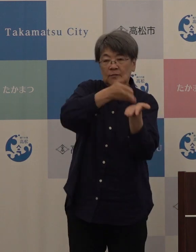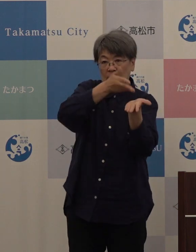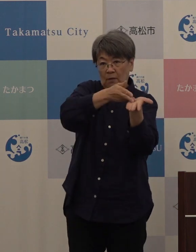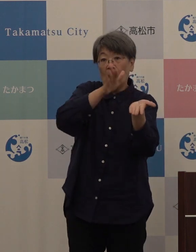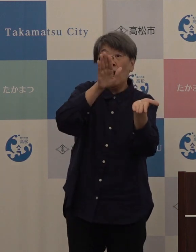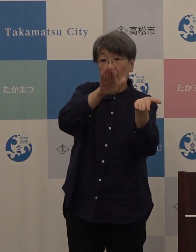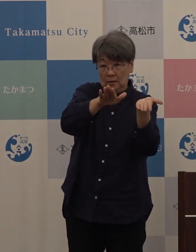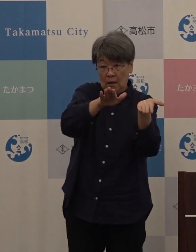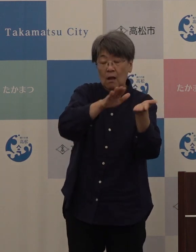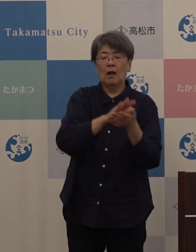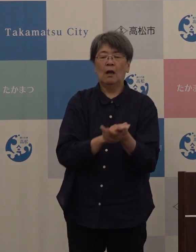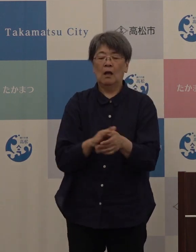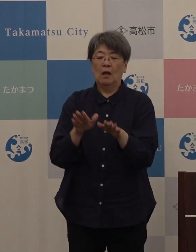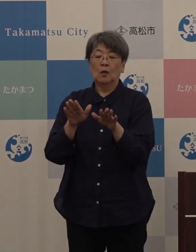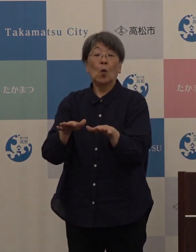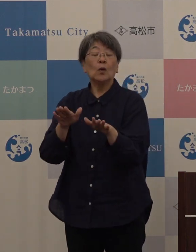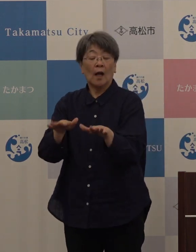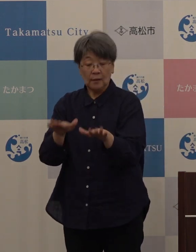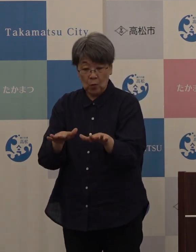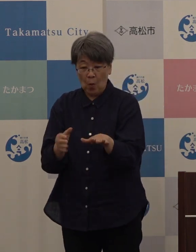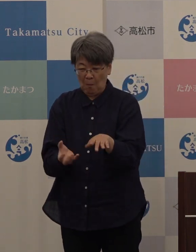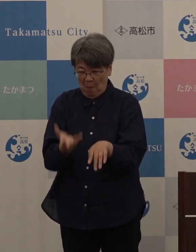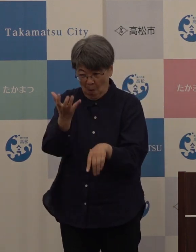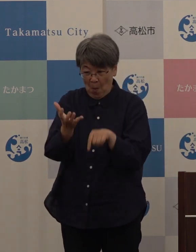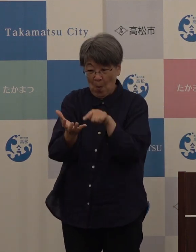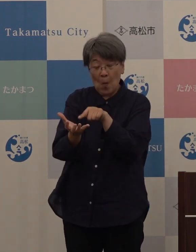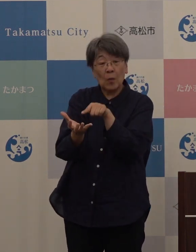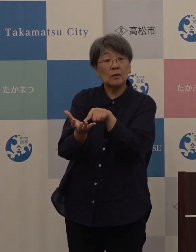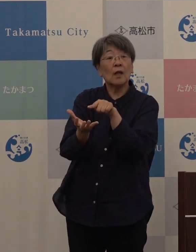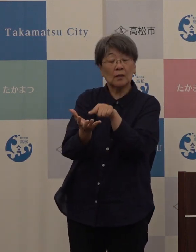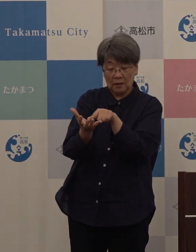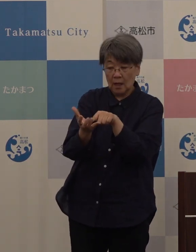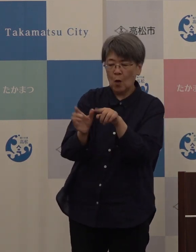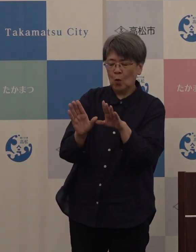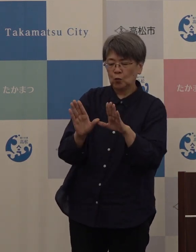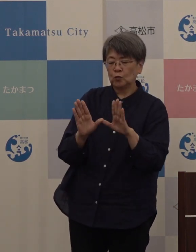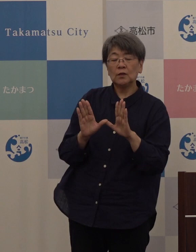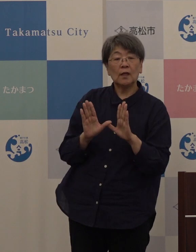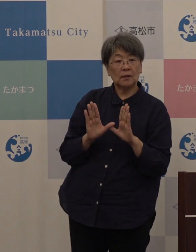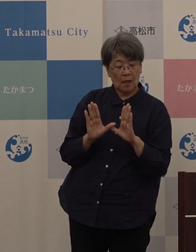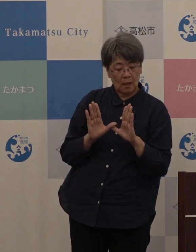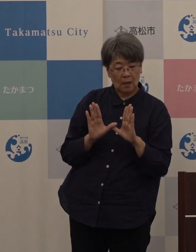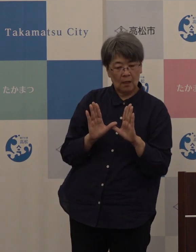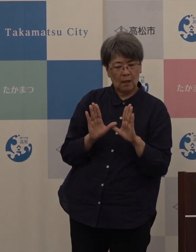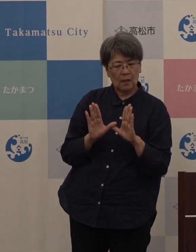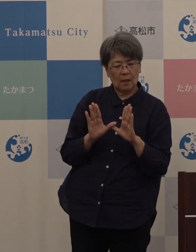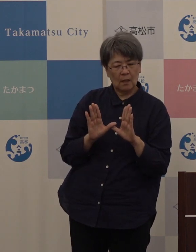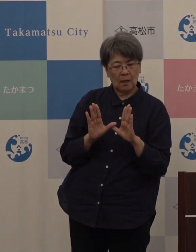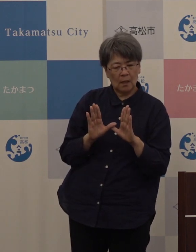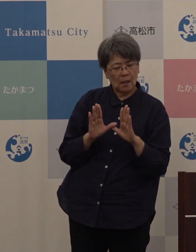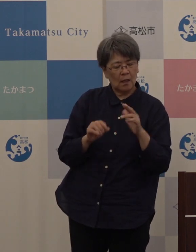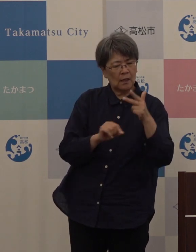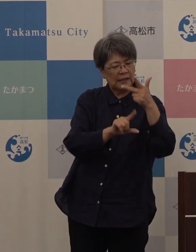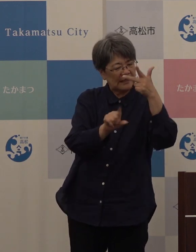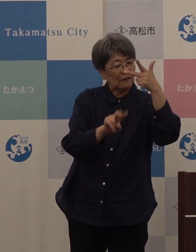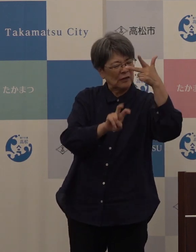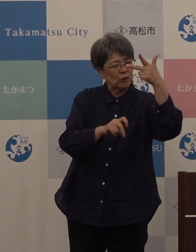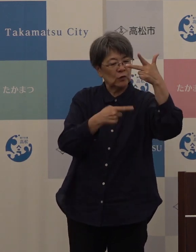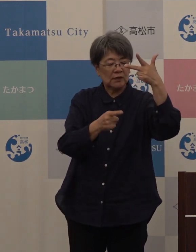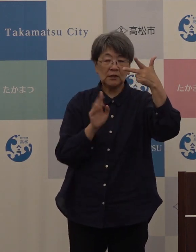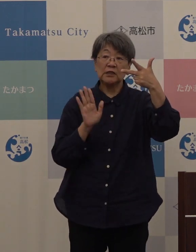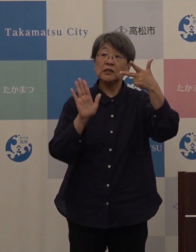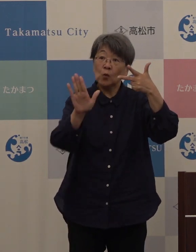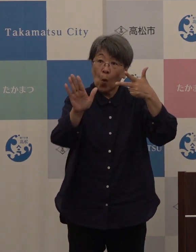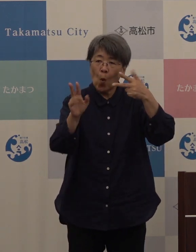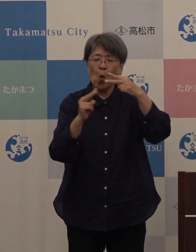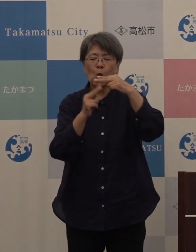ども、今回の事案発生を受けてでも構いませんですし、7月20日以降でですね、琴